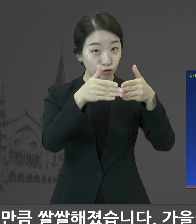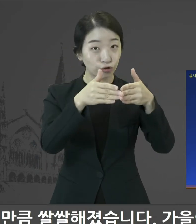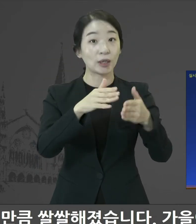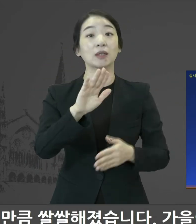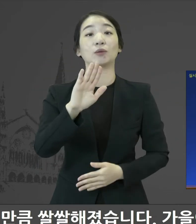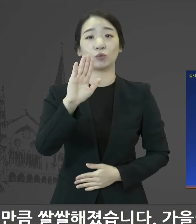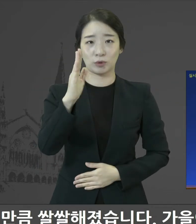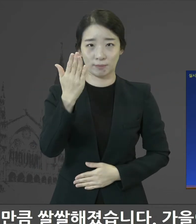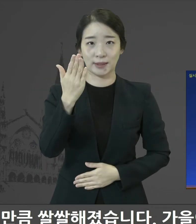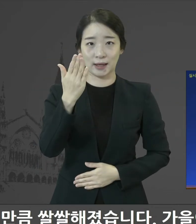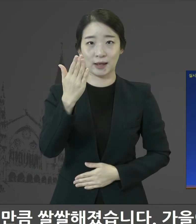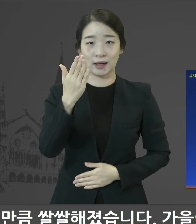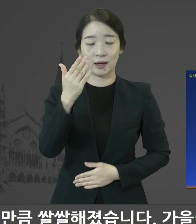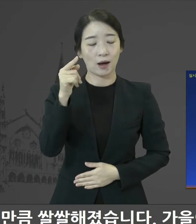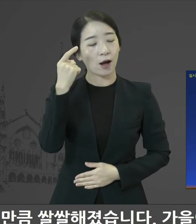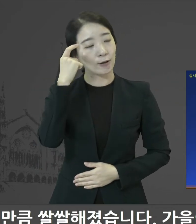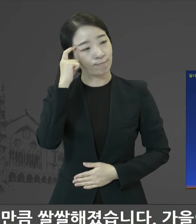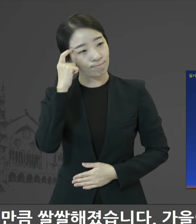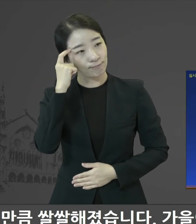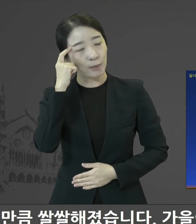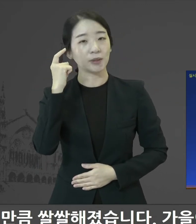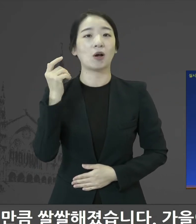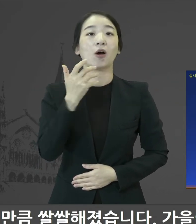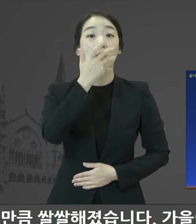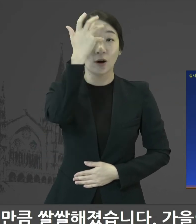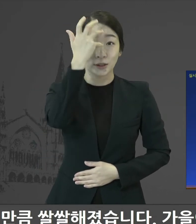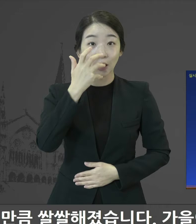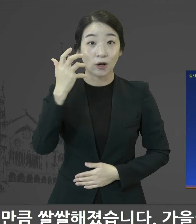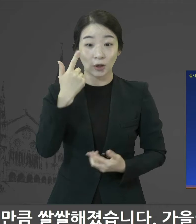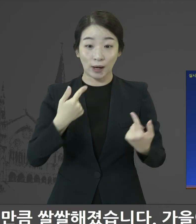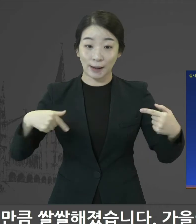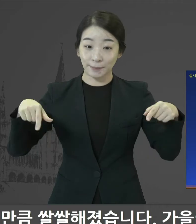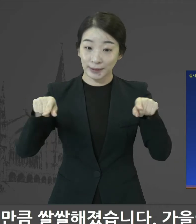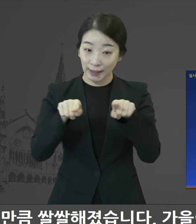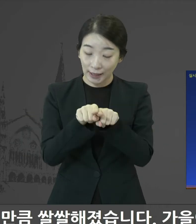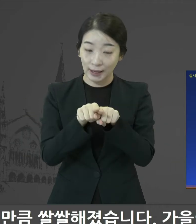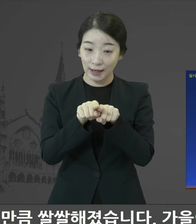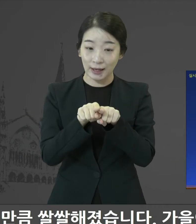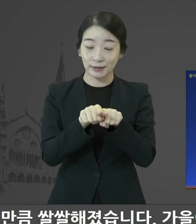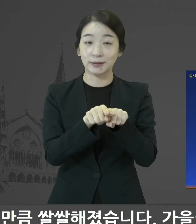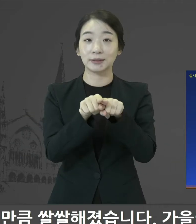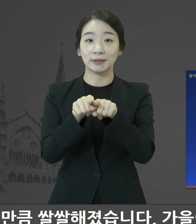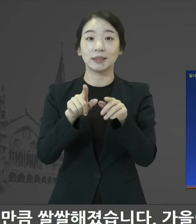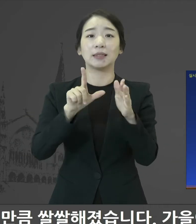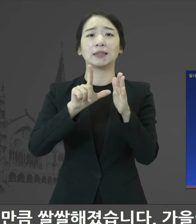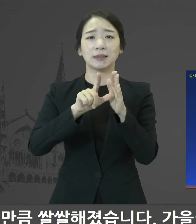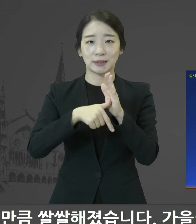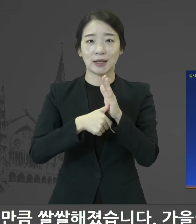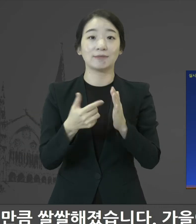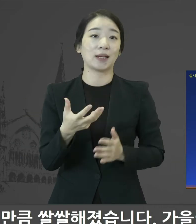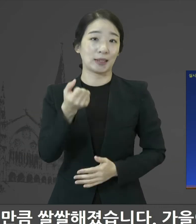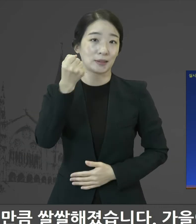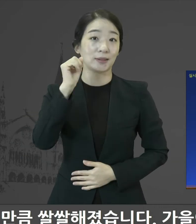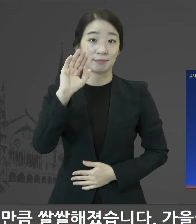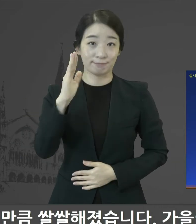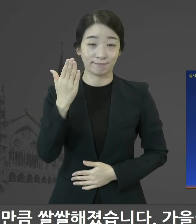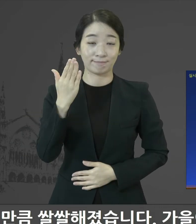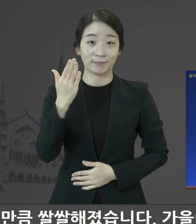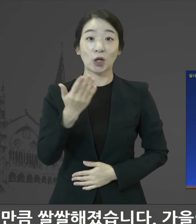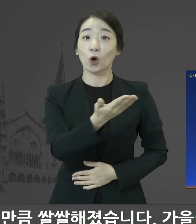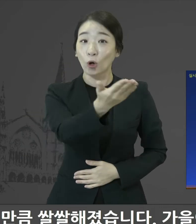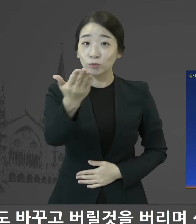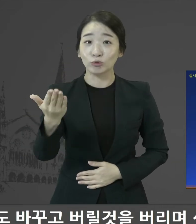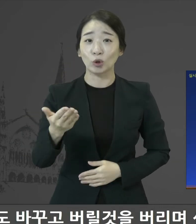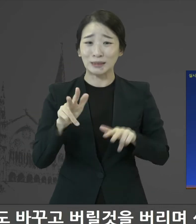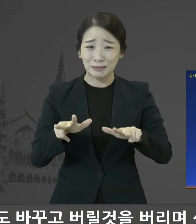보니까 성령님과 함께하는 시간이 더 많아지는 듯합니다. 사랑하는 충현의 가족들도 왜 가을,